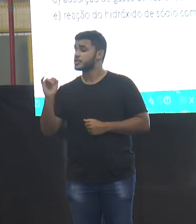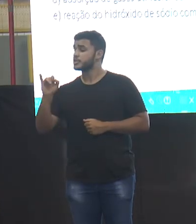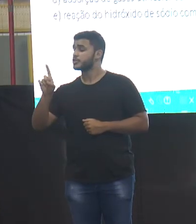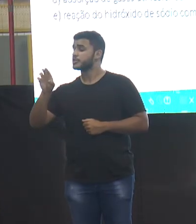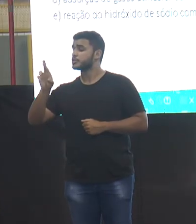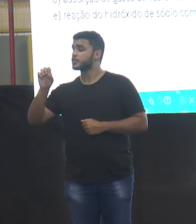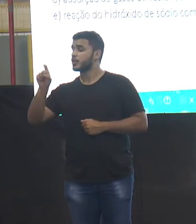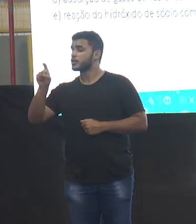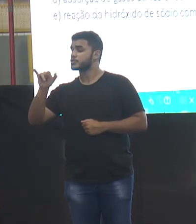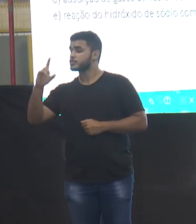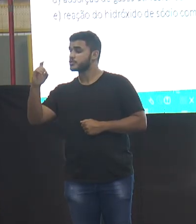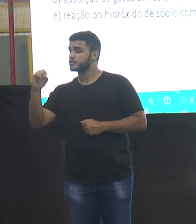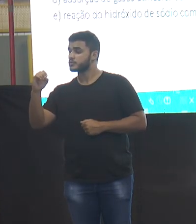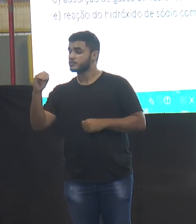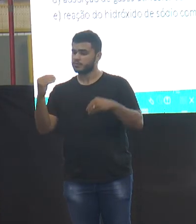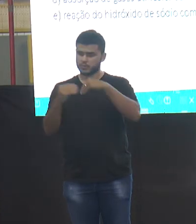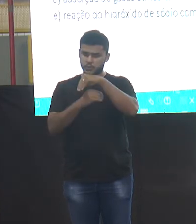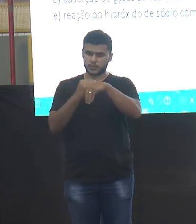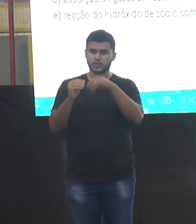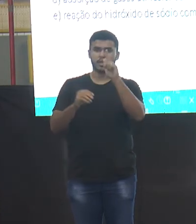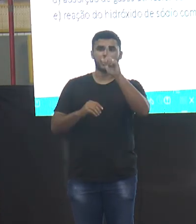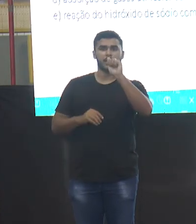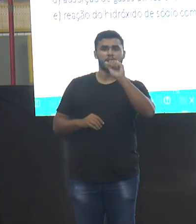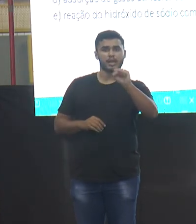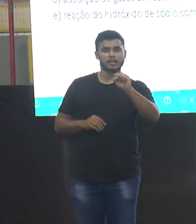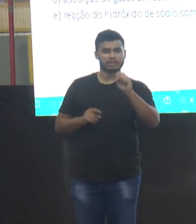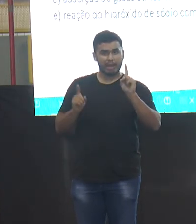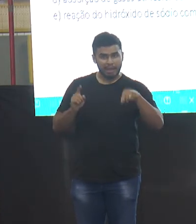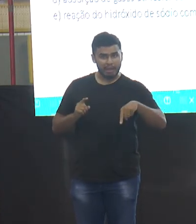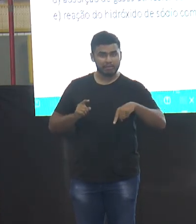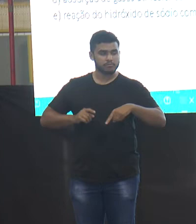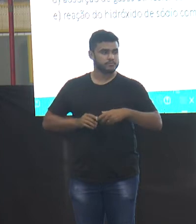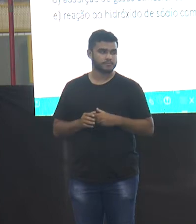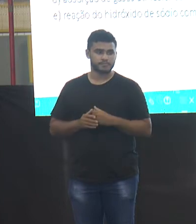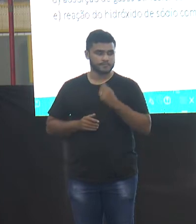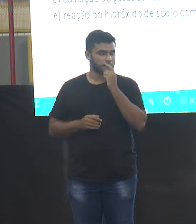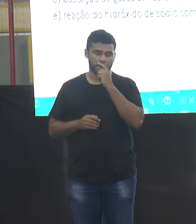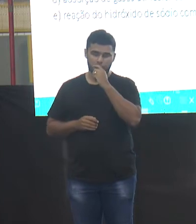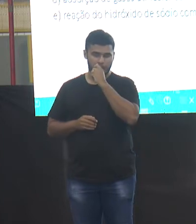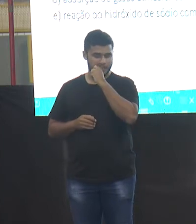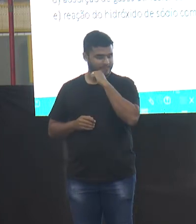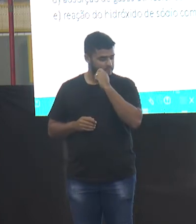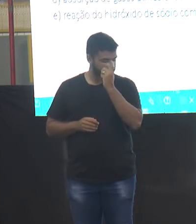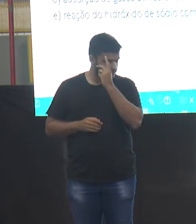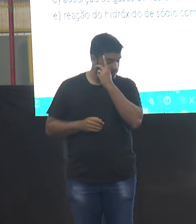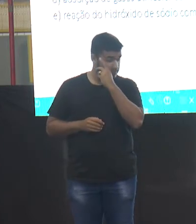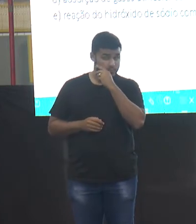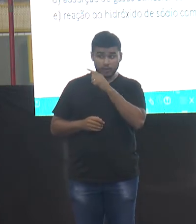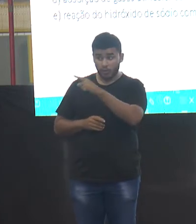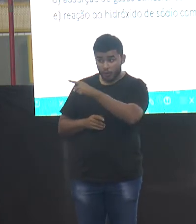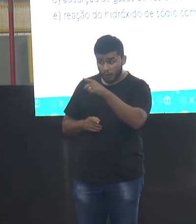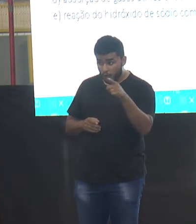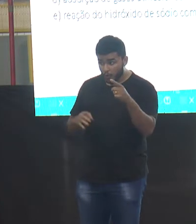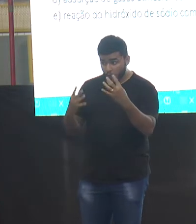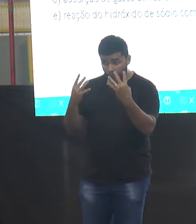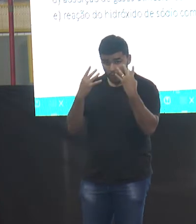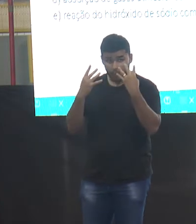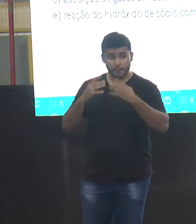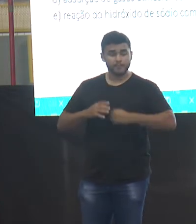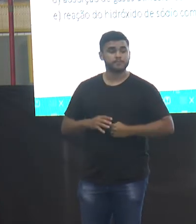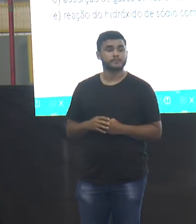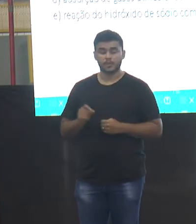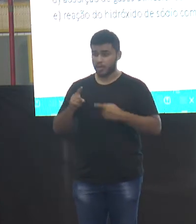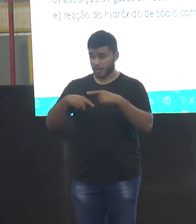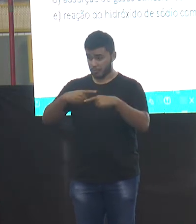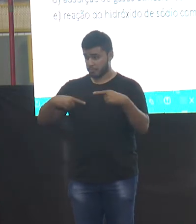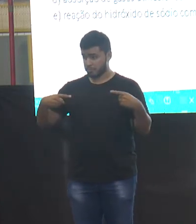gás. Gente, quem está focado mesmo, vai fazer um favor. Se tiver com a